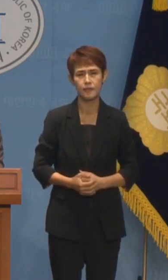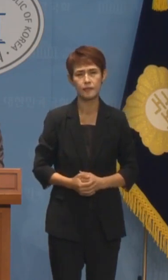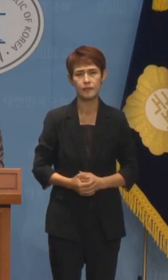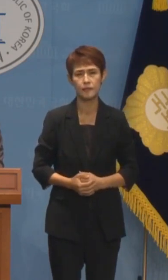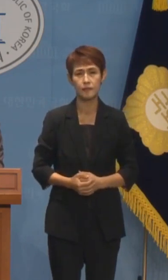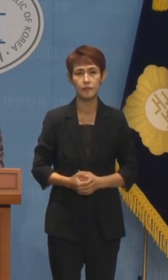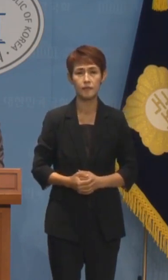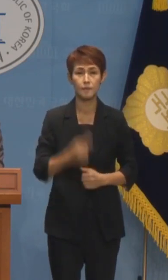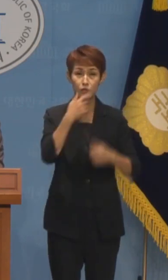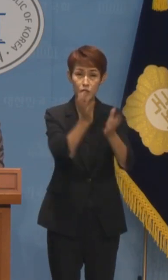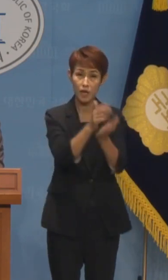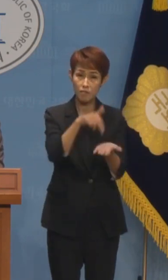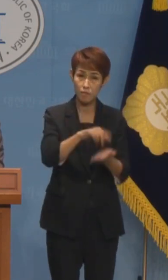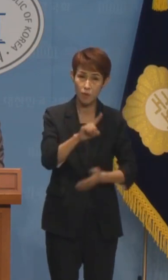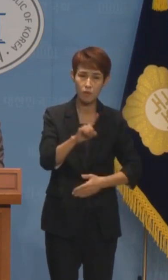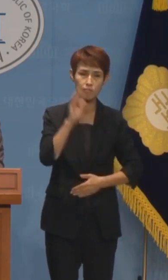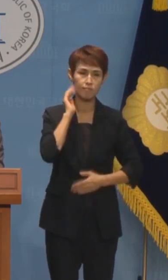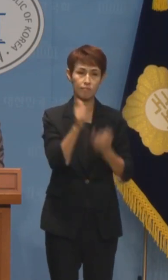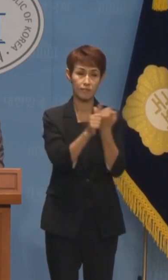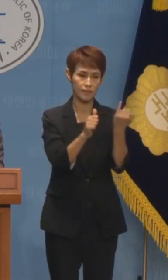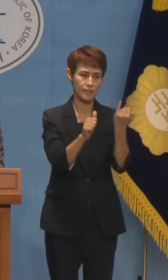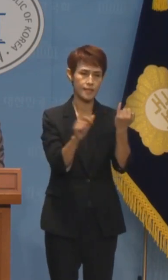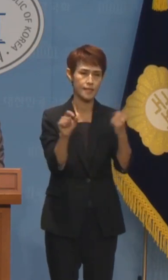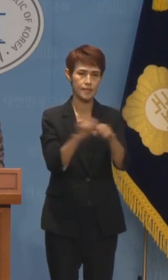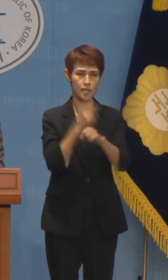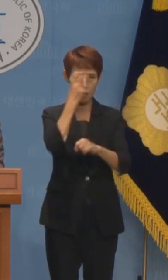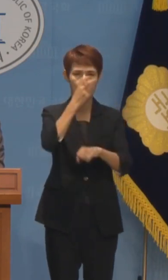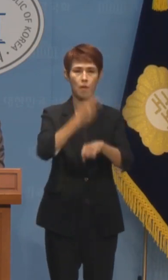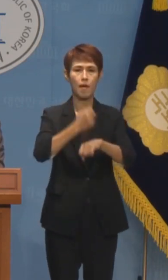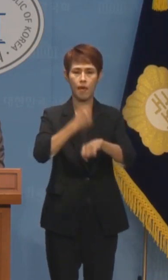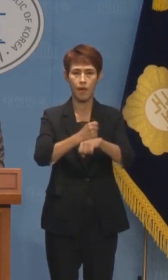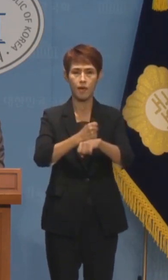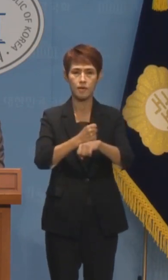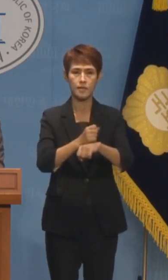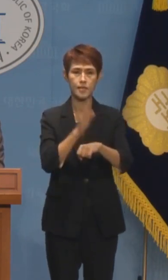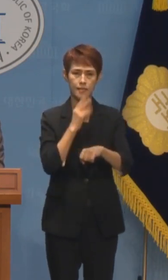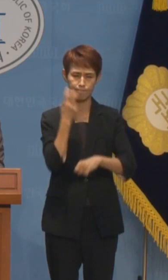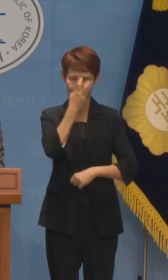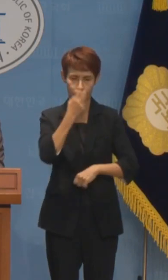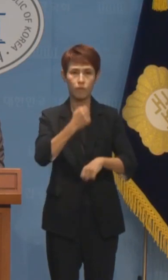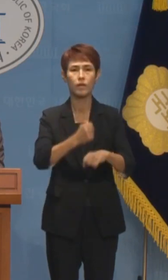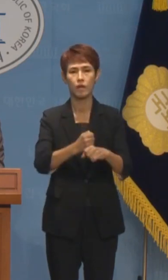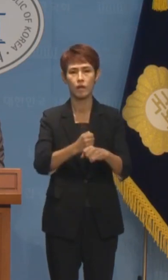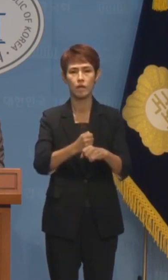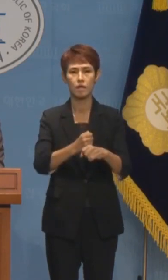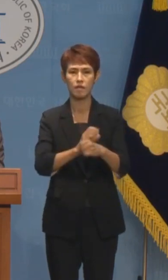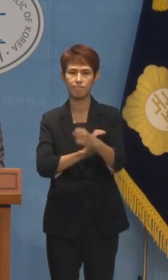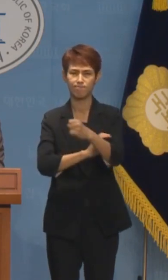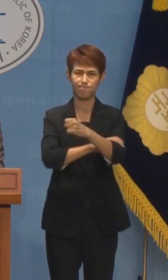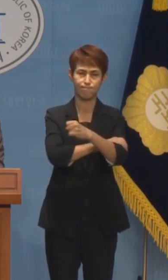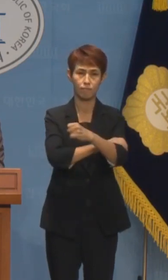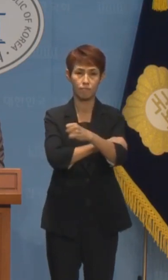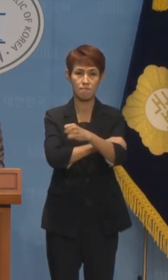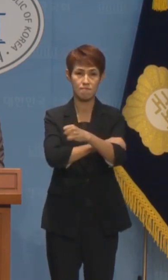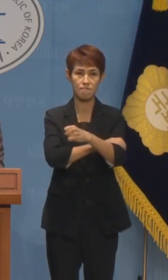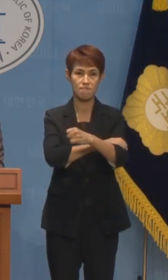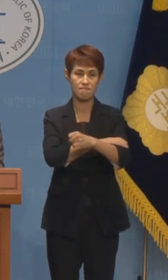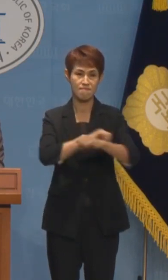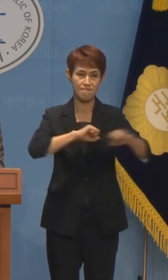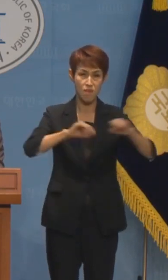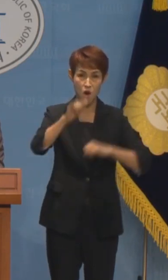더불어민주당은 김건희 특검법을 통해 반드시 진실을 규명하고 권력을 사유화하는 국정